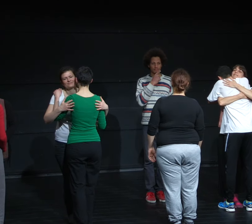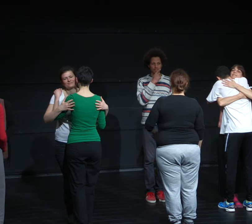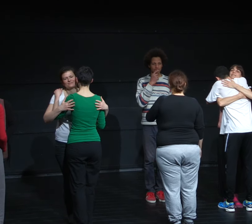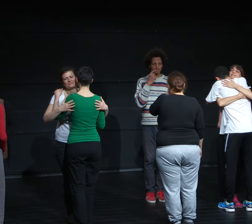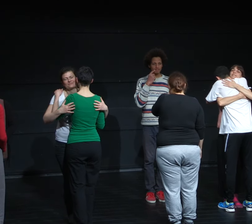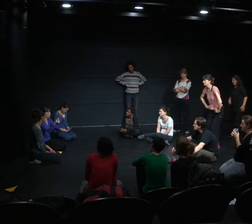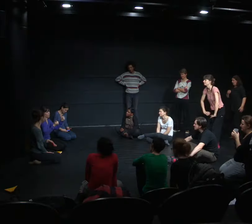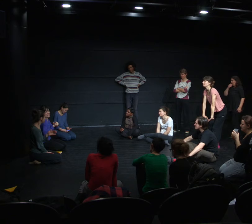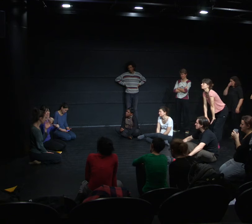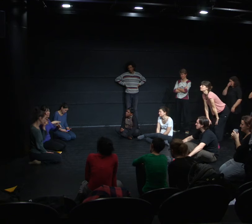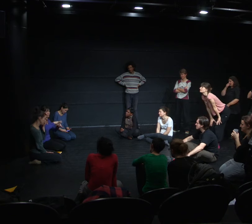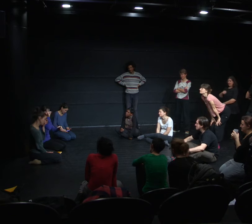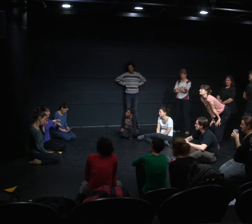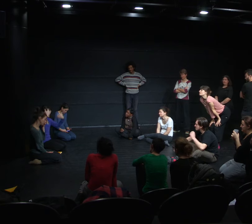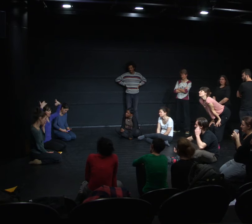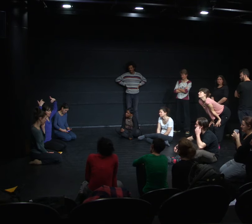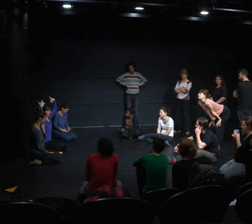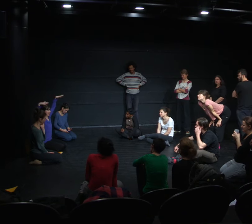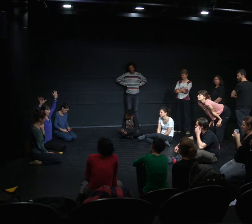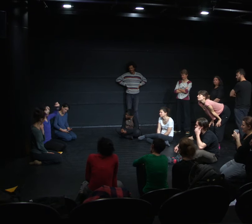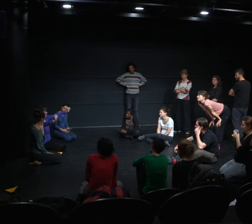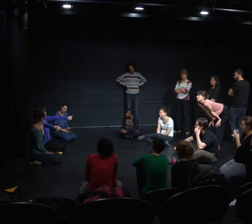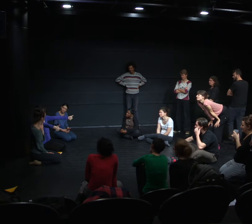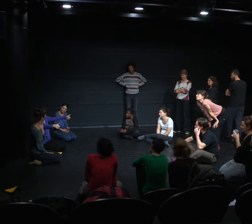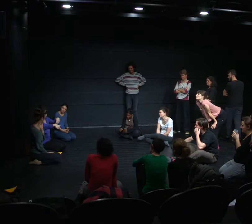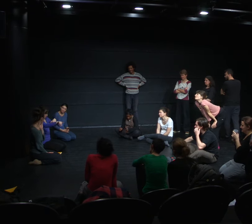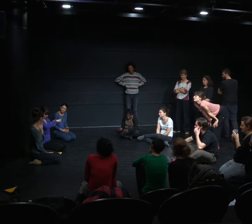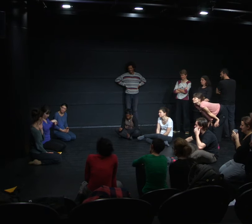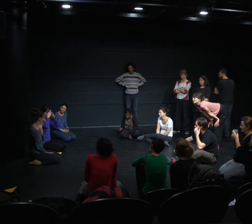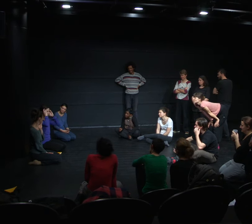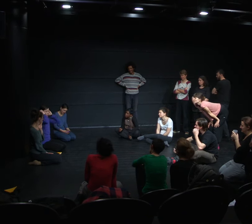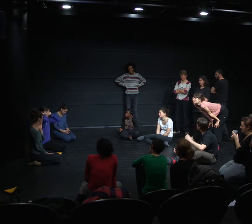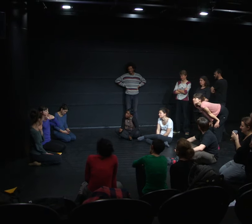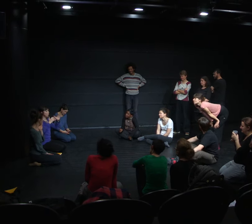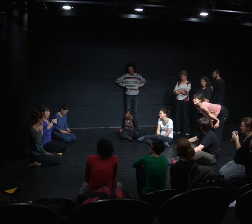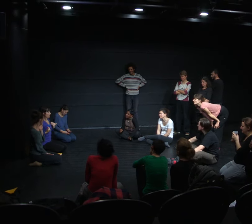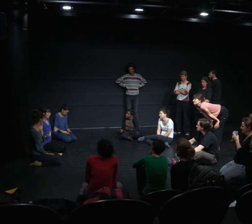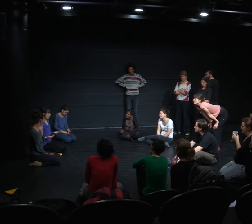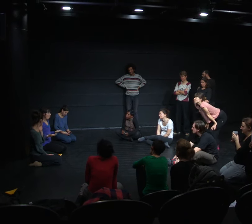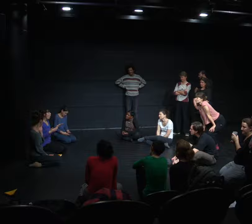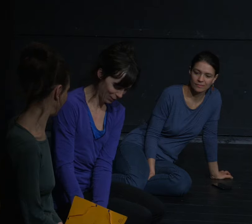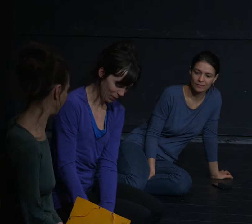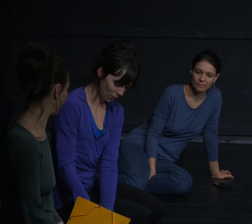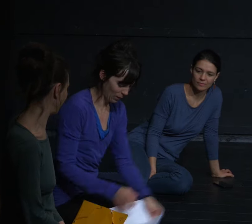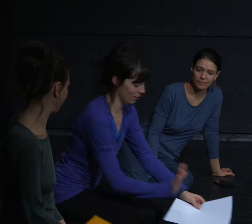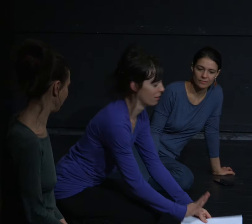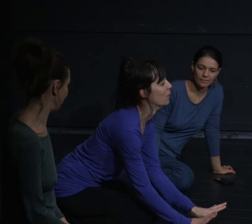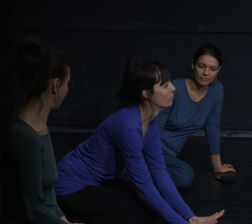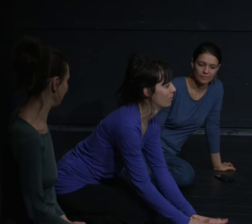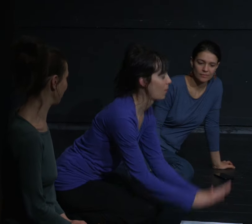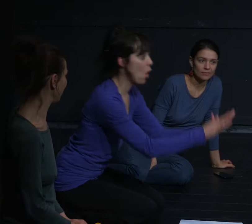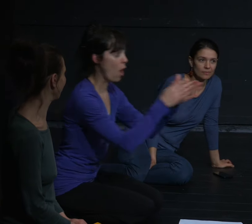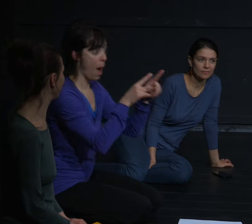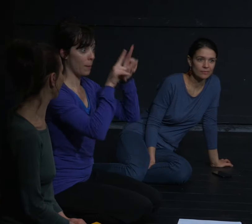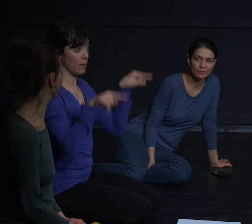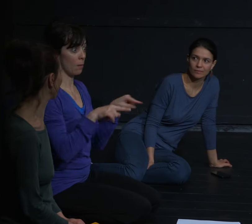On va travailler maintenant donc sur un binôme. Hier, on a déjà choisi le binôme, donc ça c'est super.